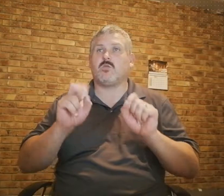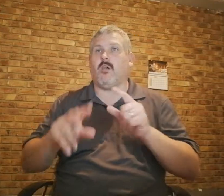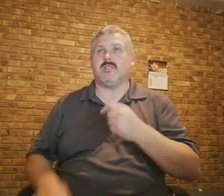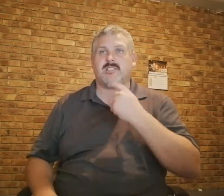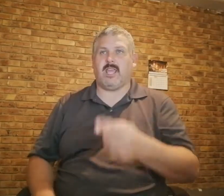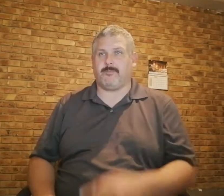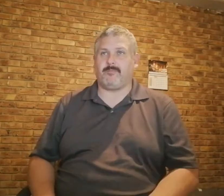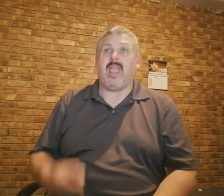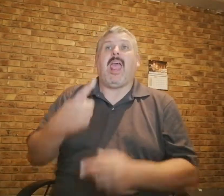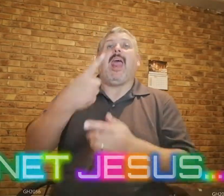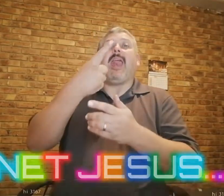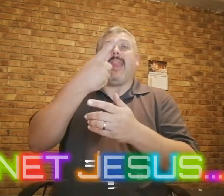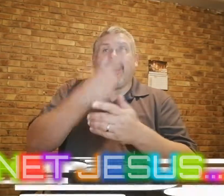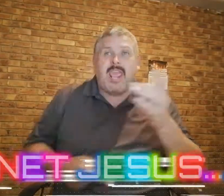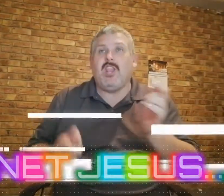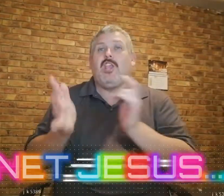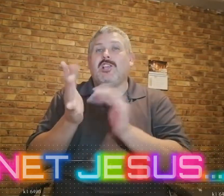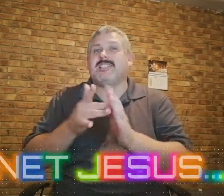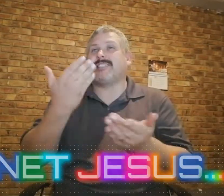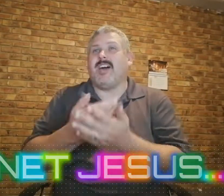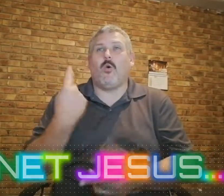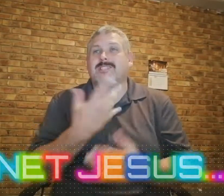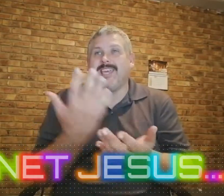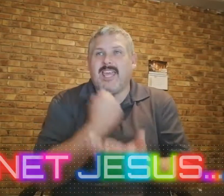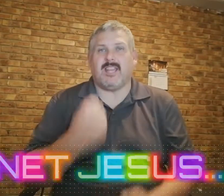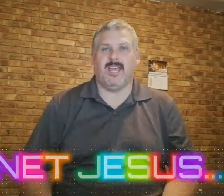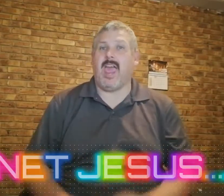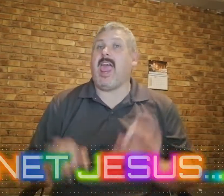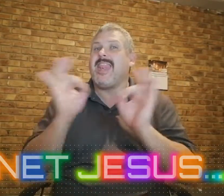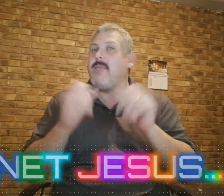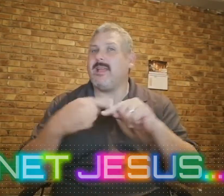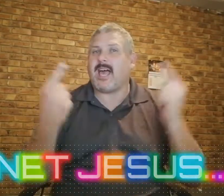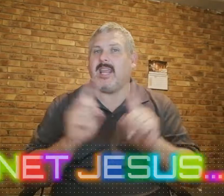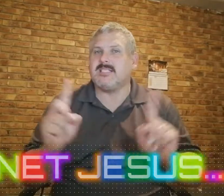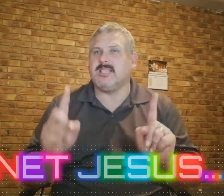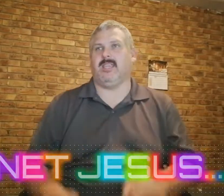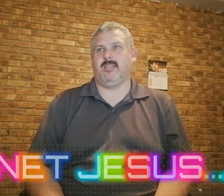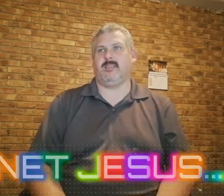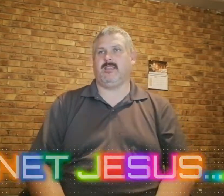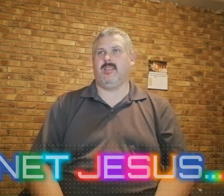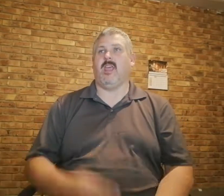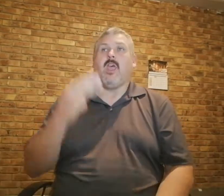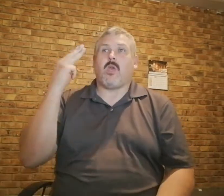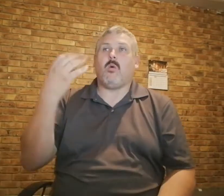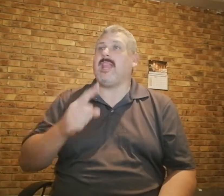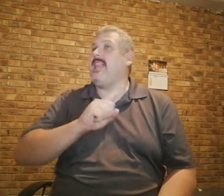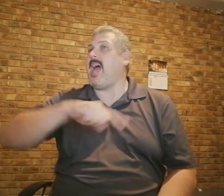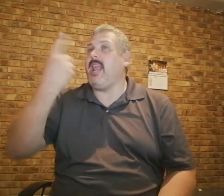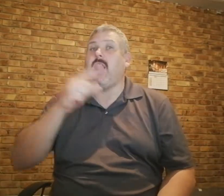12, sê. Net Jesus kan onze het, niemand anders nie. God het nie ander